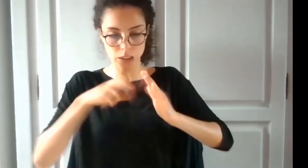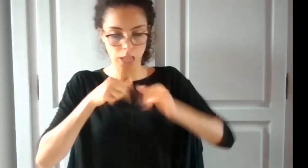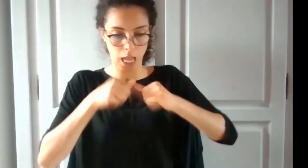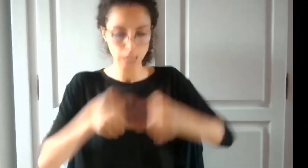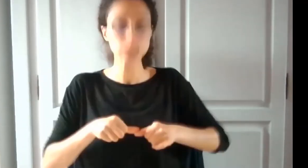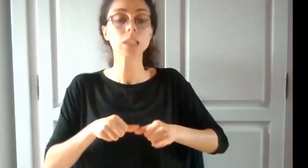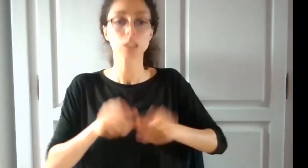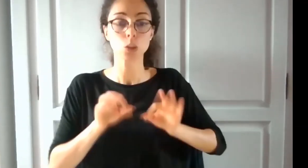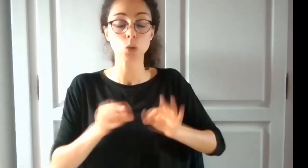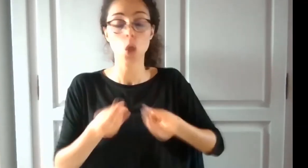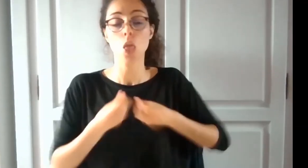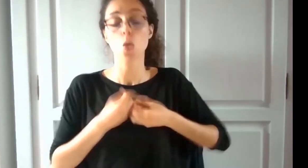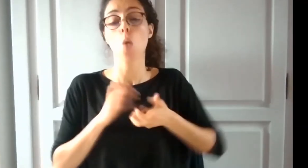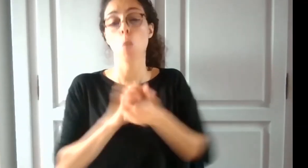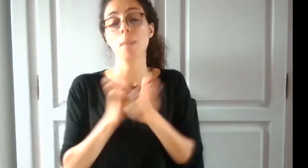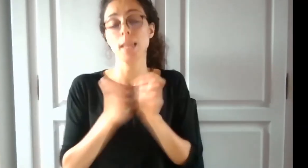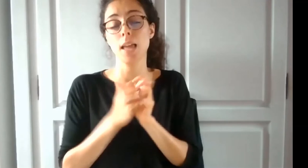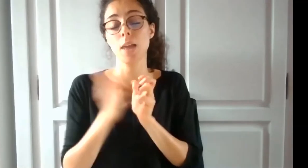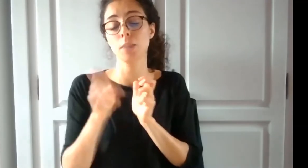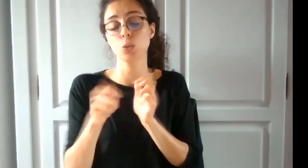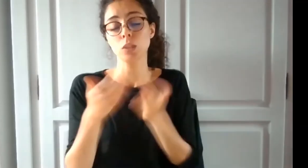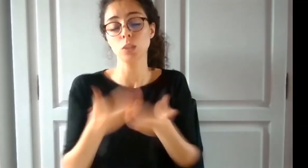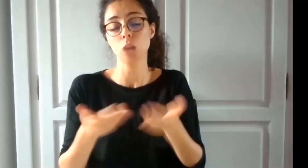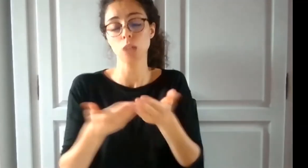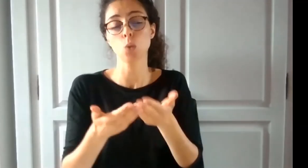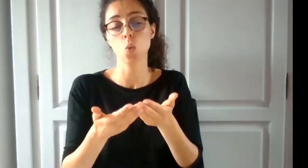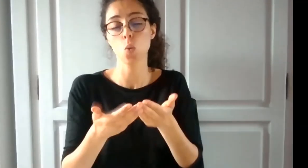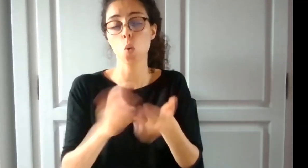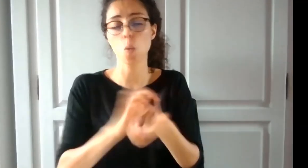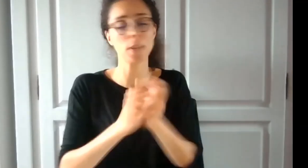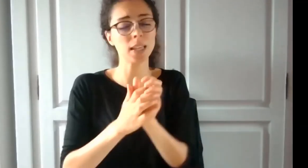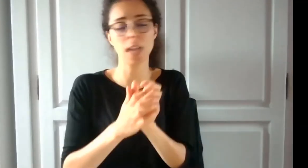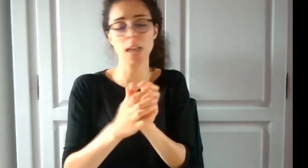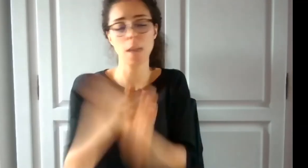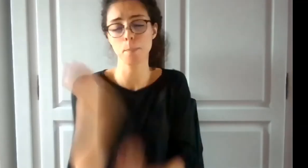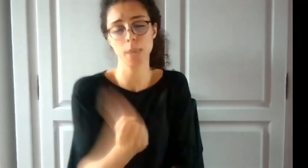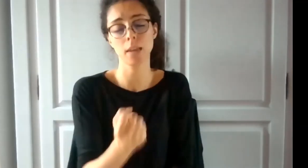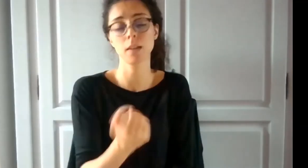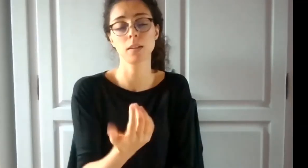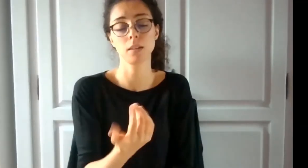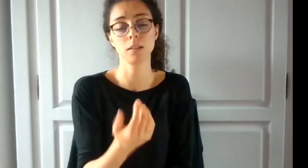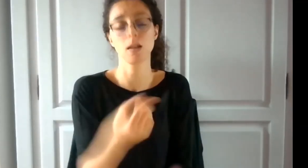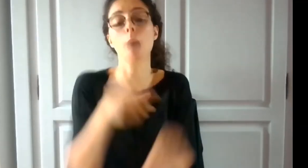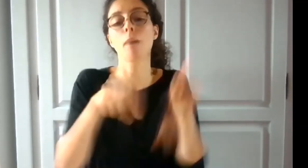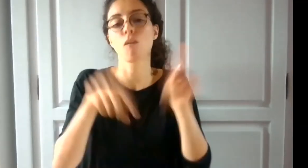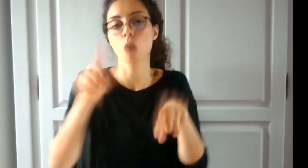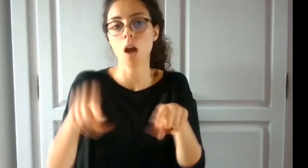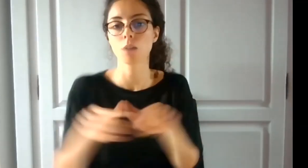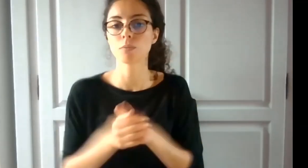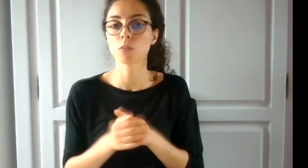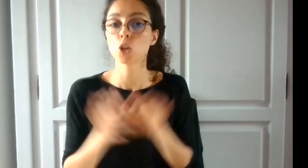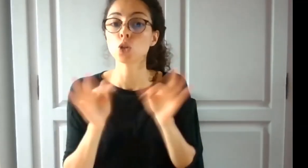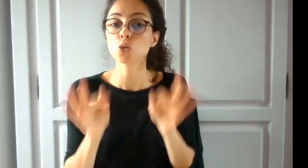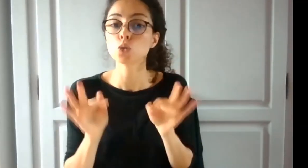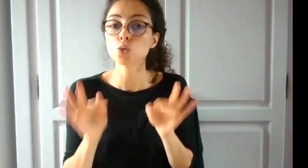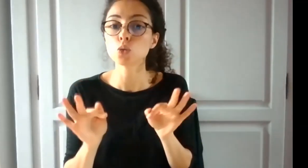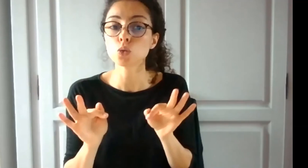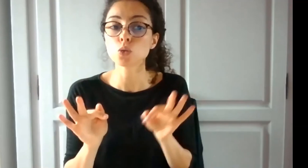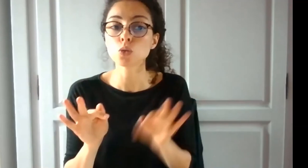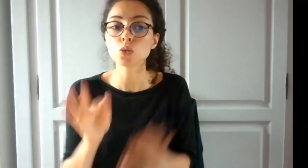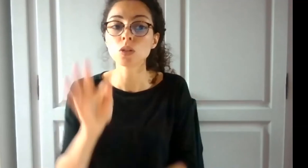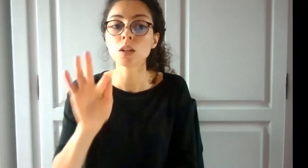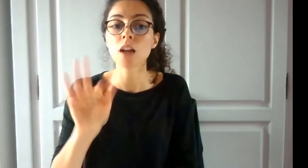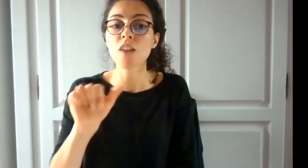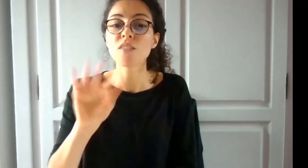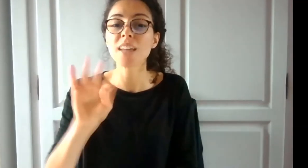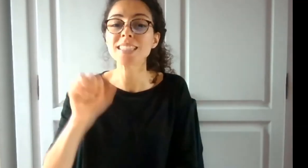effet compliquée cette situation parfois de handicap. Fatima, est-ce que tu veux prendre la parole sur ce